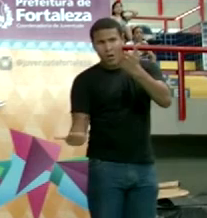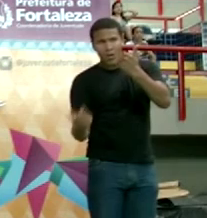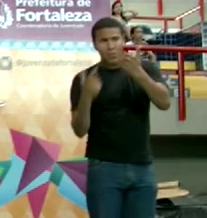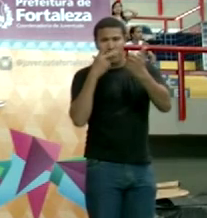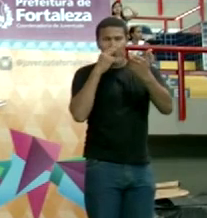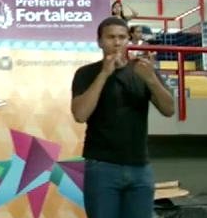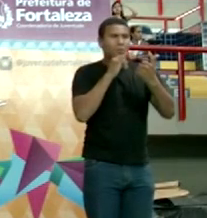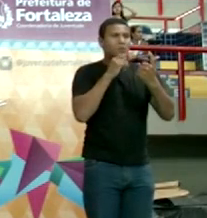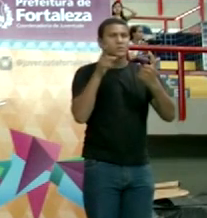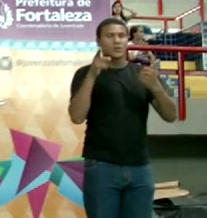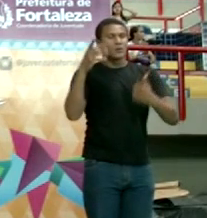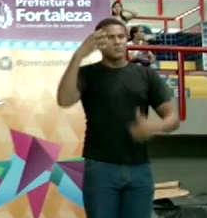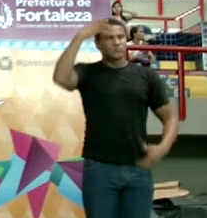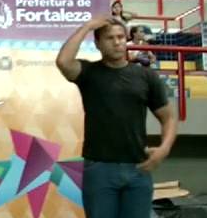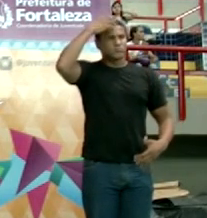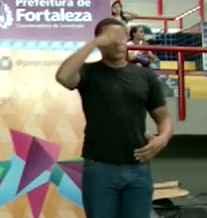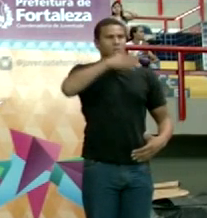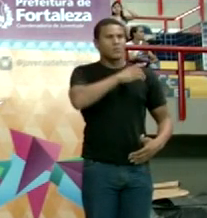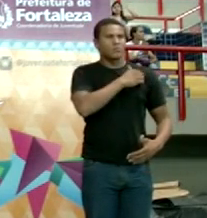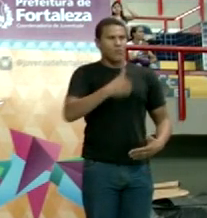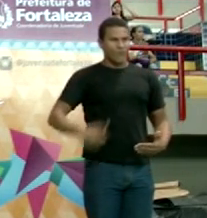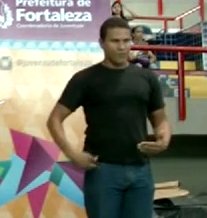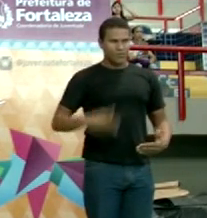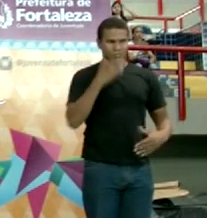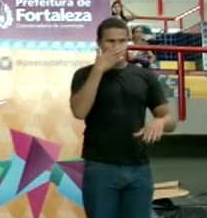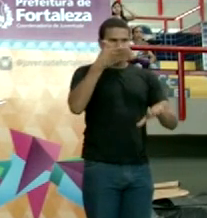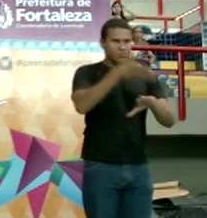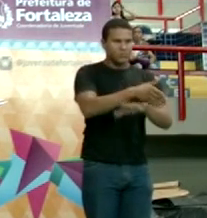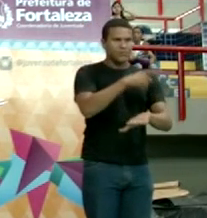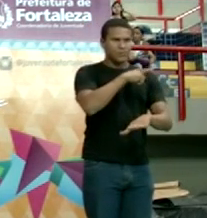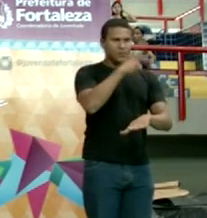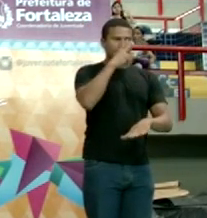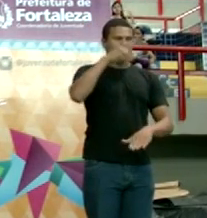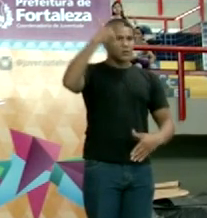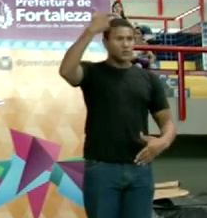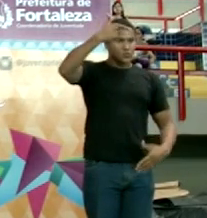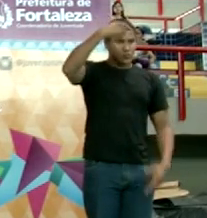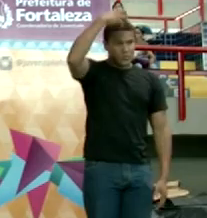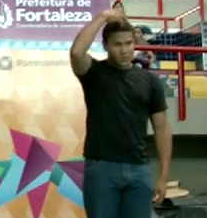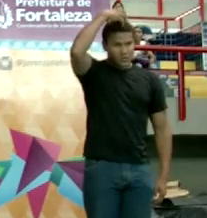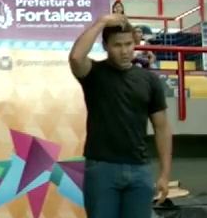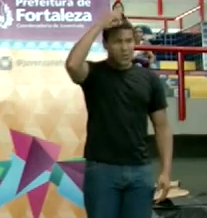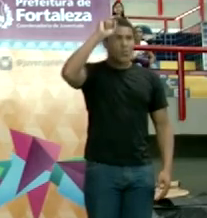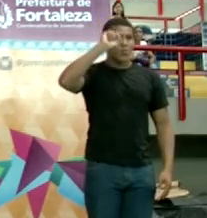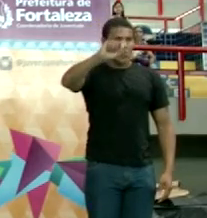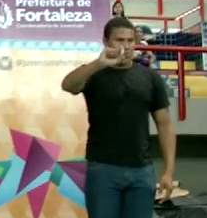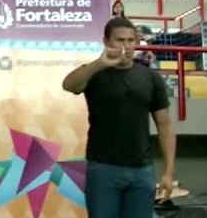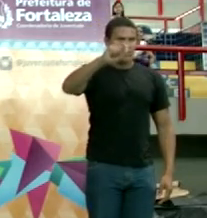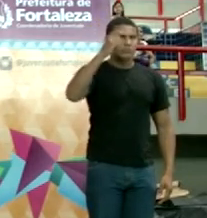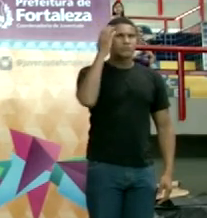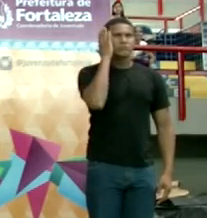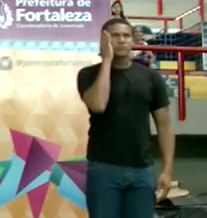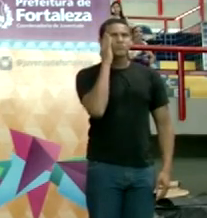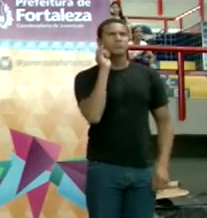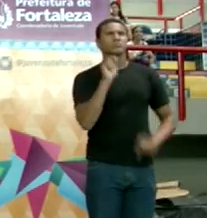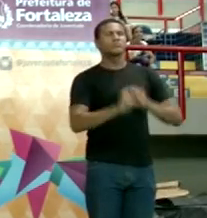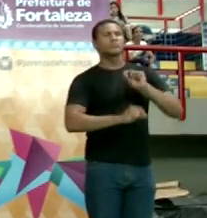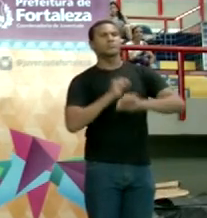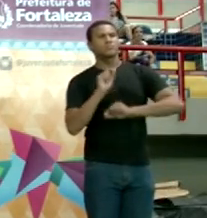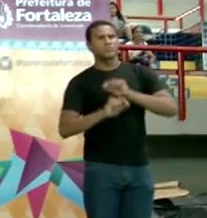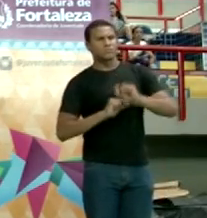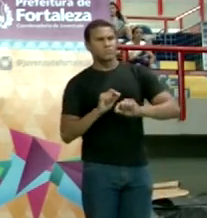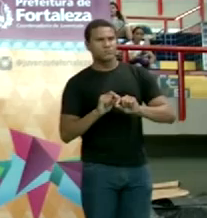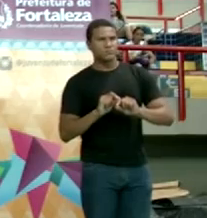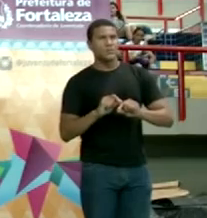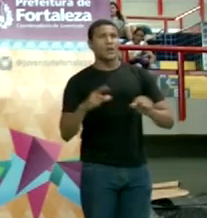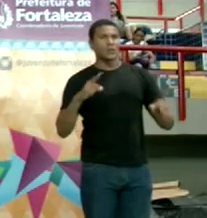de governo. Relacionada aos partidos políticos do segundo reinado, subentende-se que acabei de dizer para vocês que nós vamos ter o